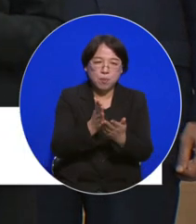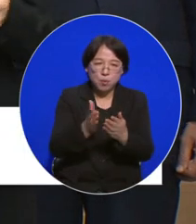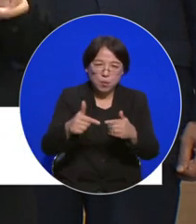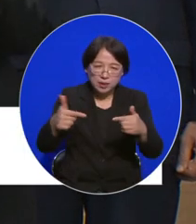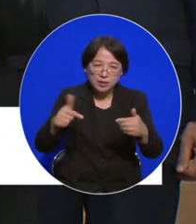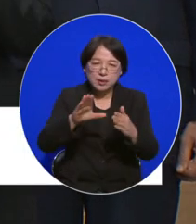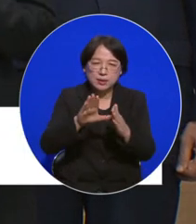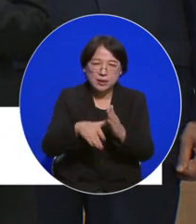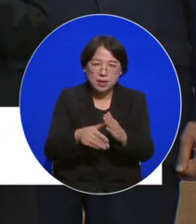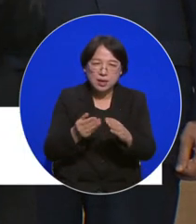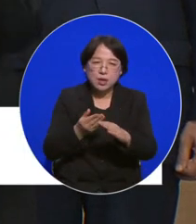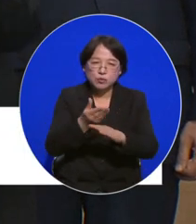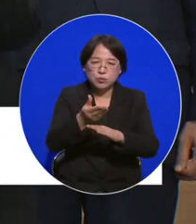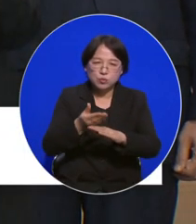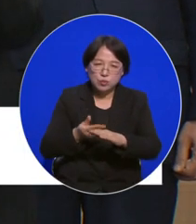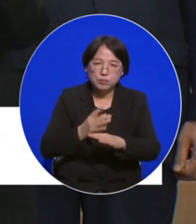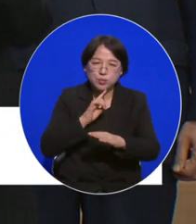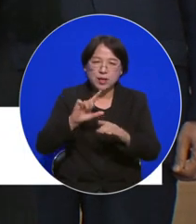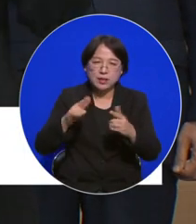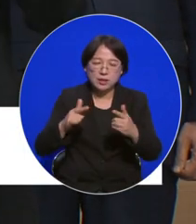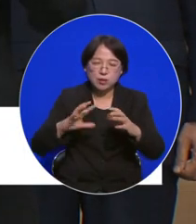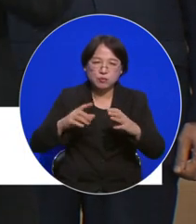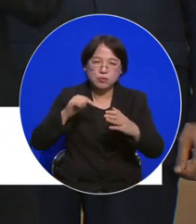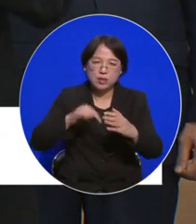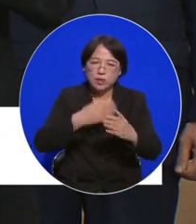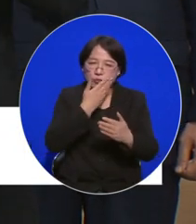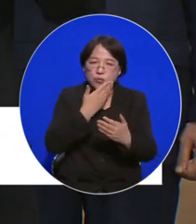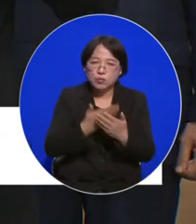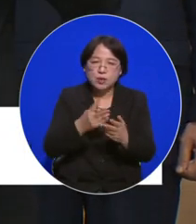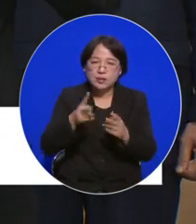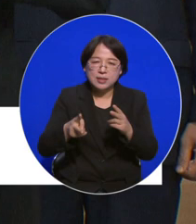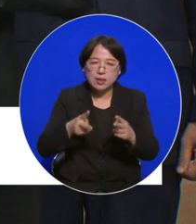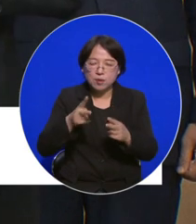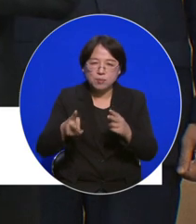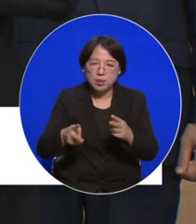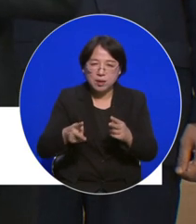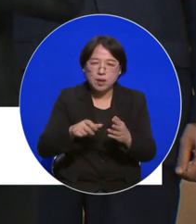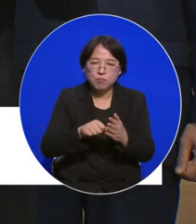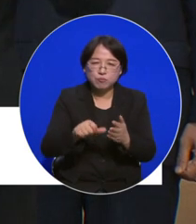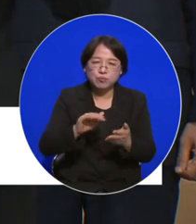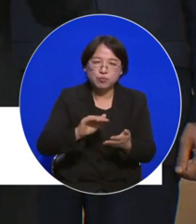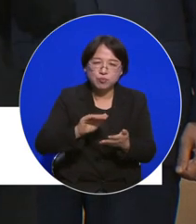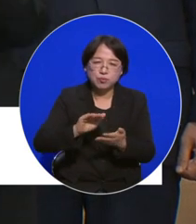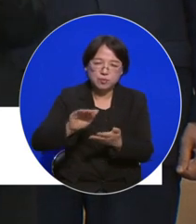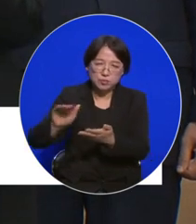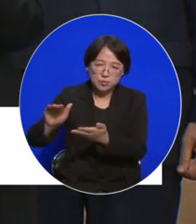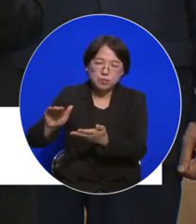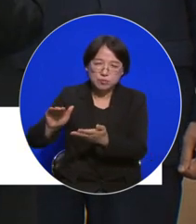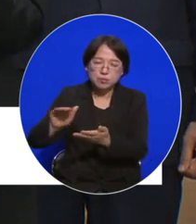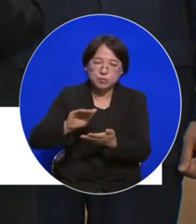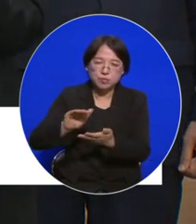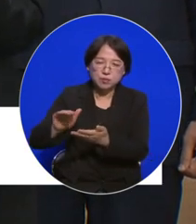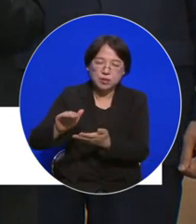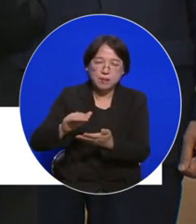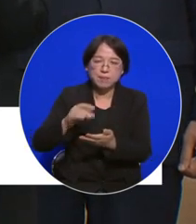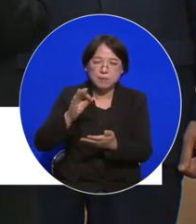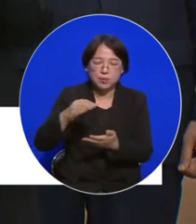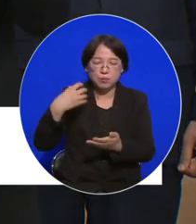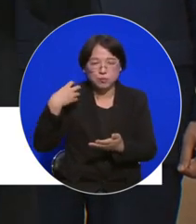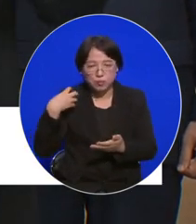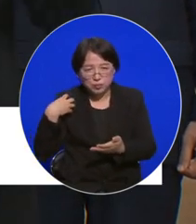확대할 경우에 수출이뿐만 아니라 국내에 주요 산업에 물류비 증가로 이루어 이어져서